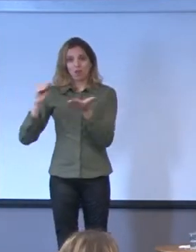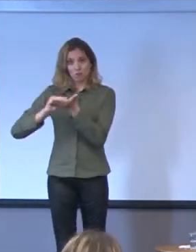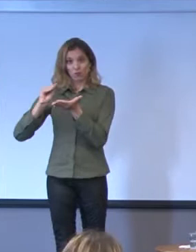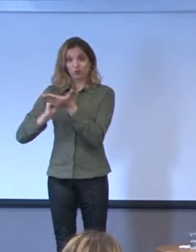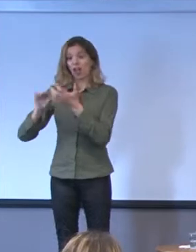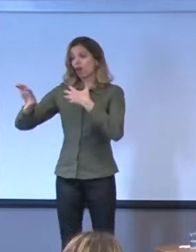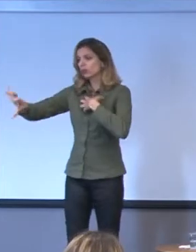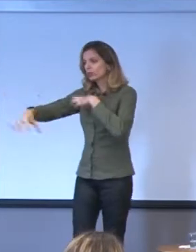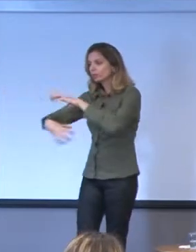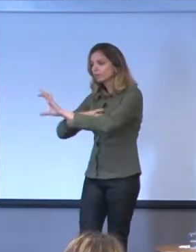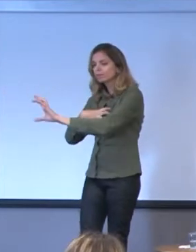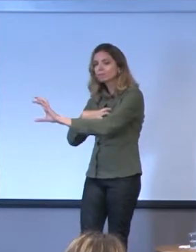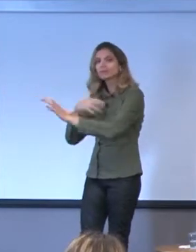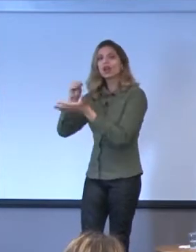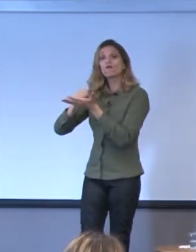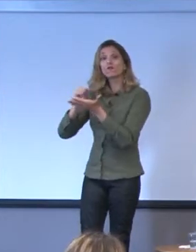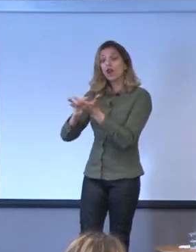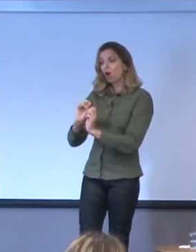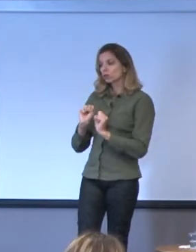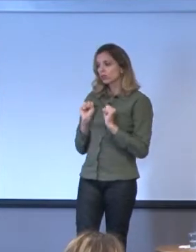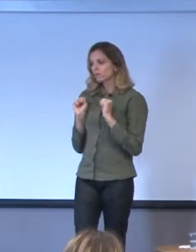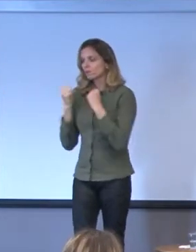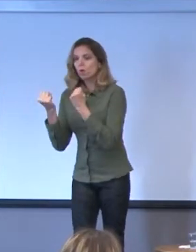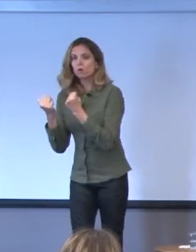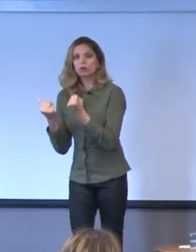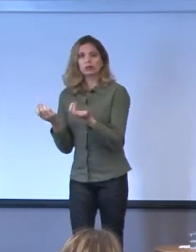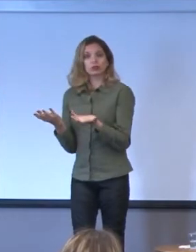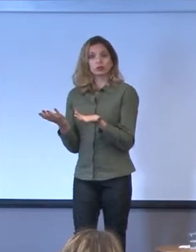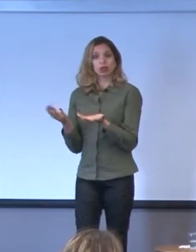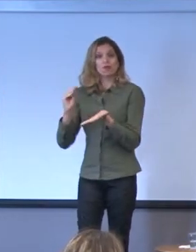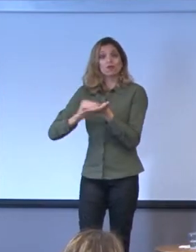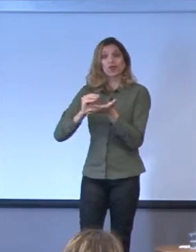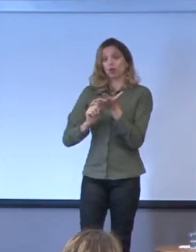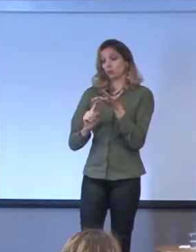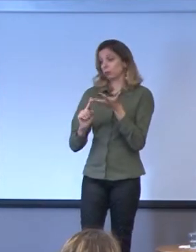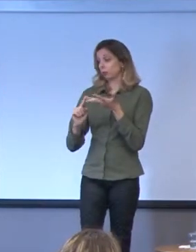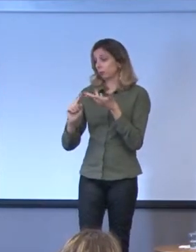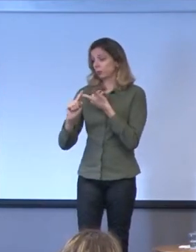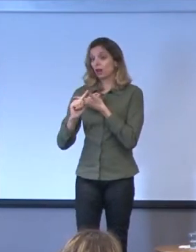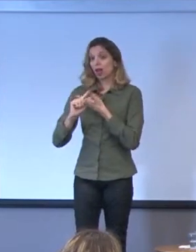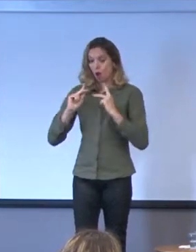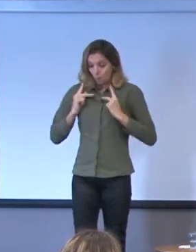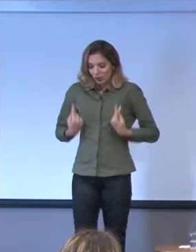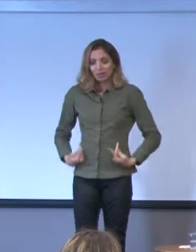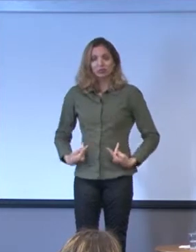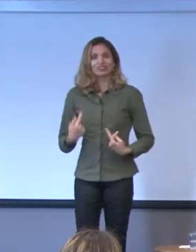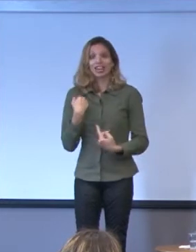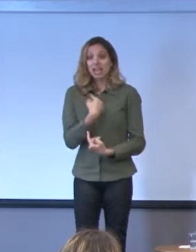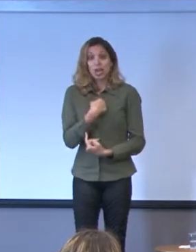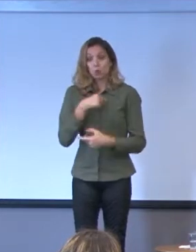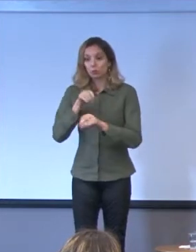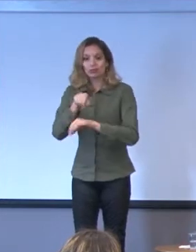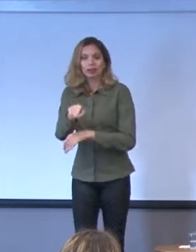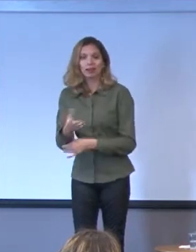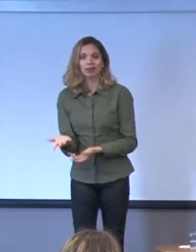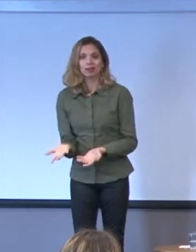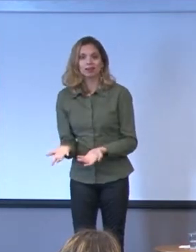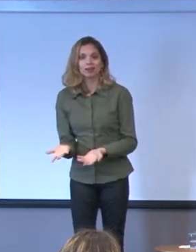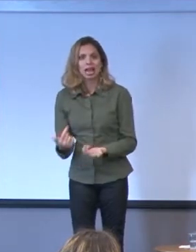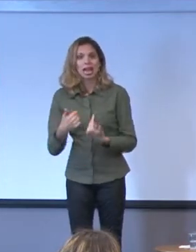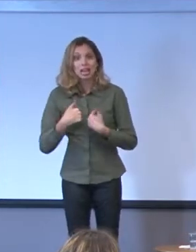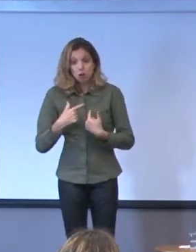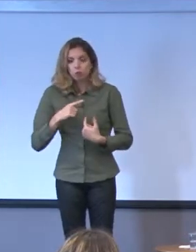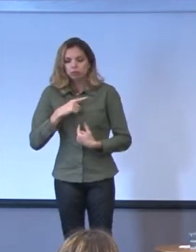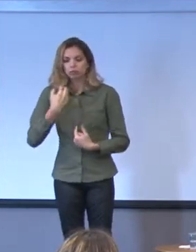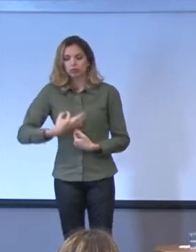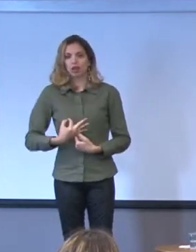para essas pessoas, porque falta resiliência para essas crianças. Enfim, falta uma série de elementos humanos que eu tenho plena